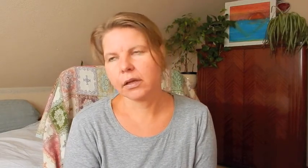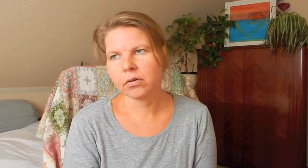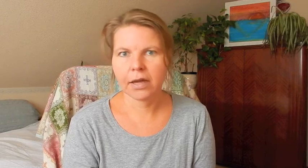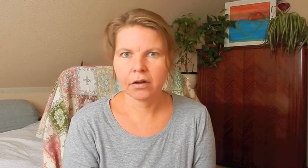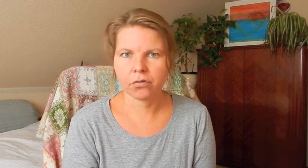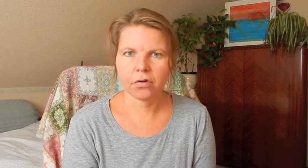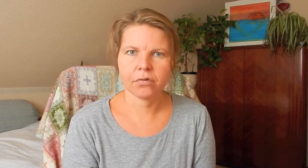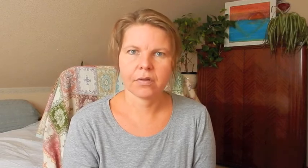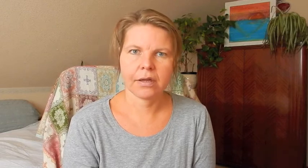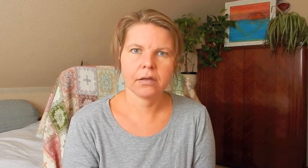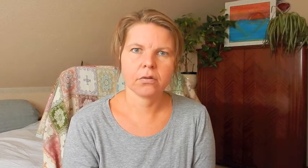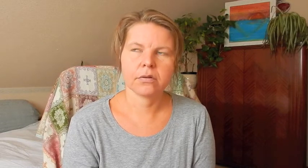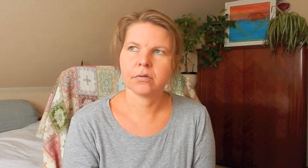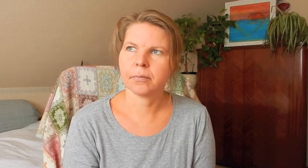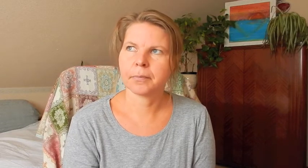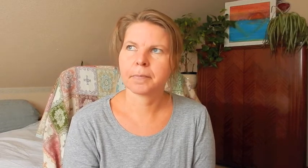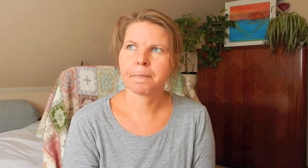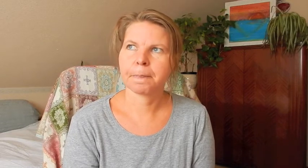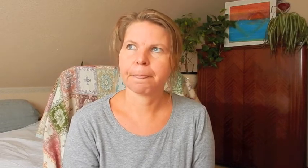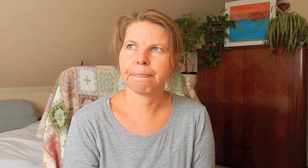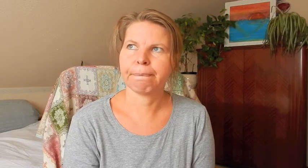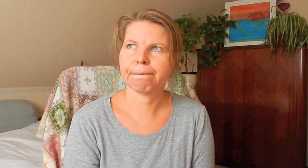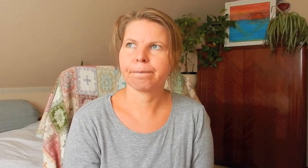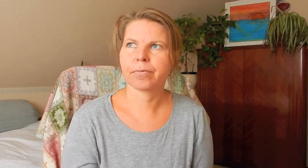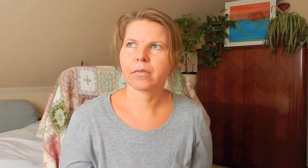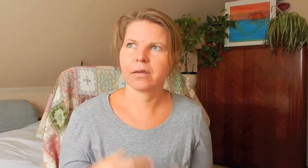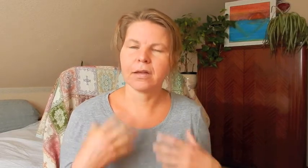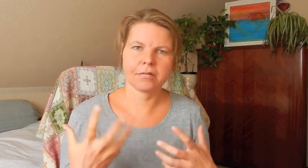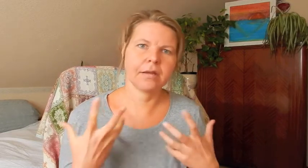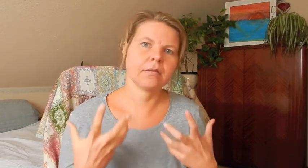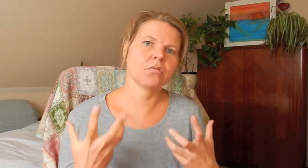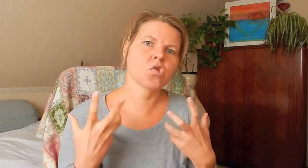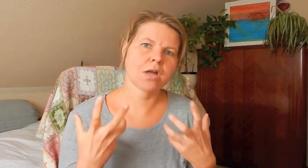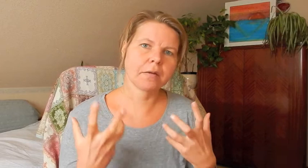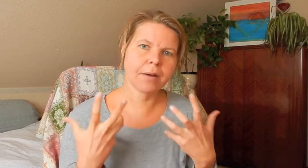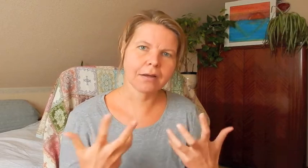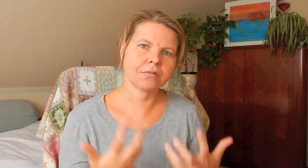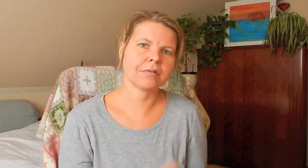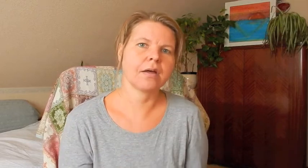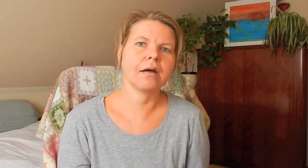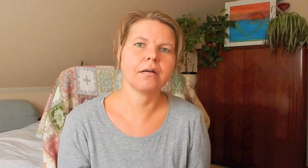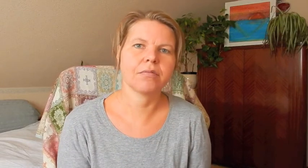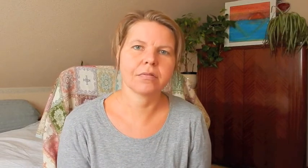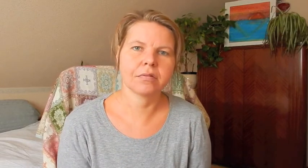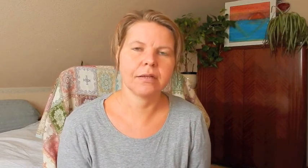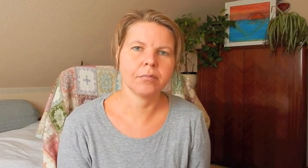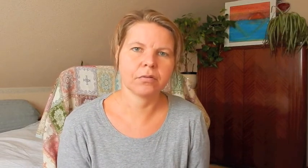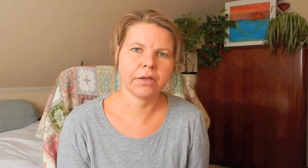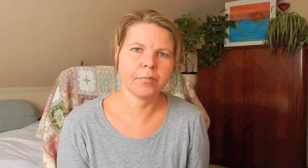und Hergeworfensein und diesem, ja, dass einen das so stark packt, was das Leben irgendwie einem